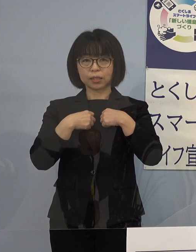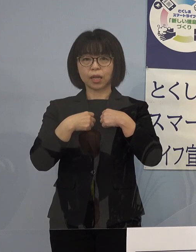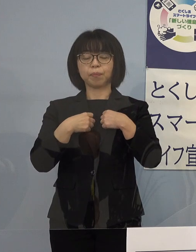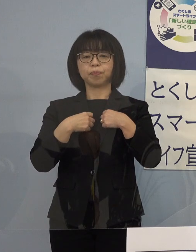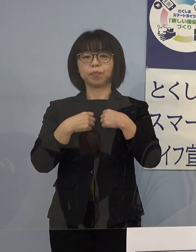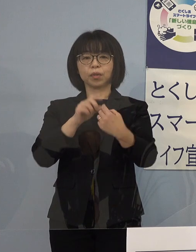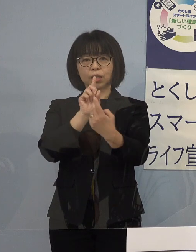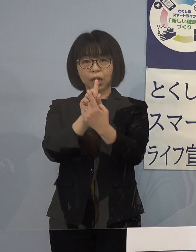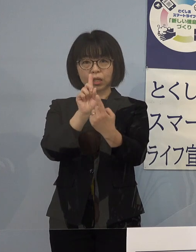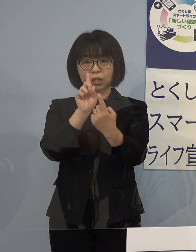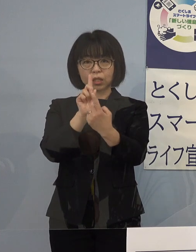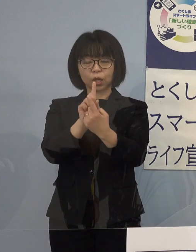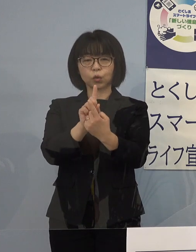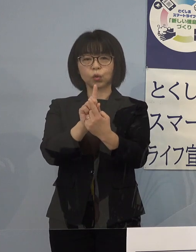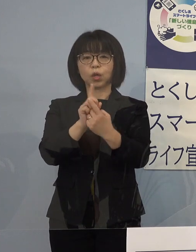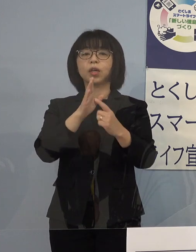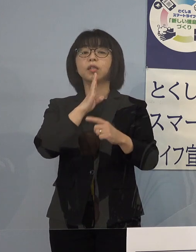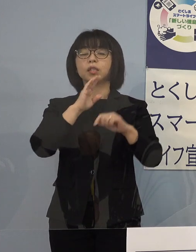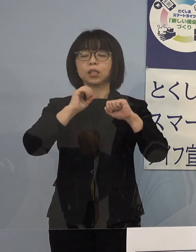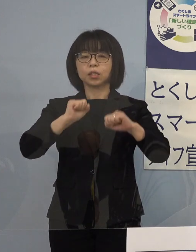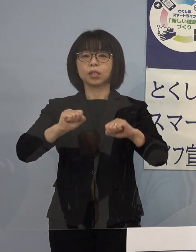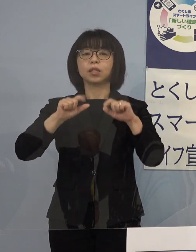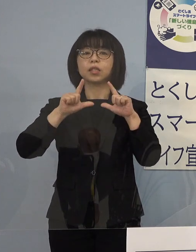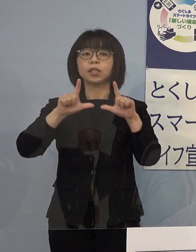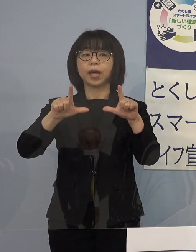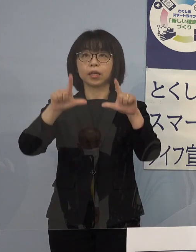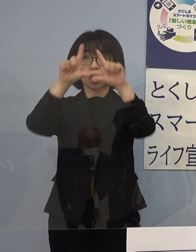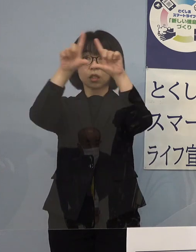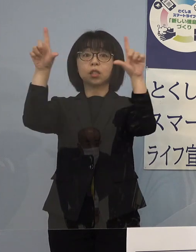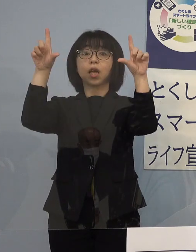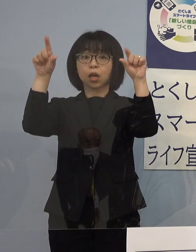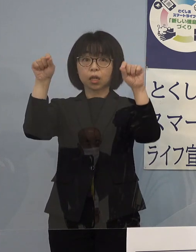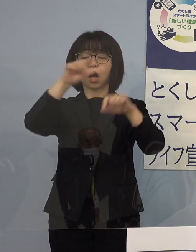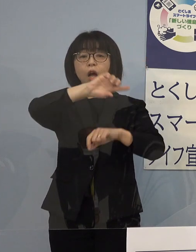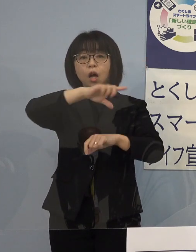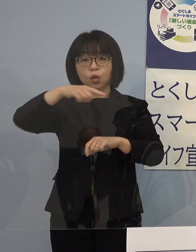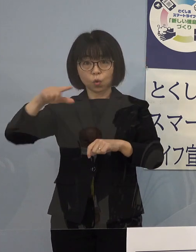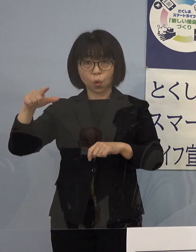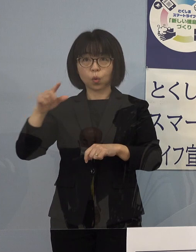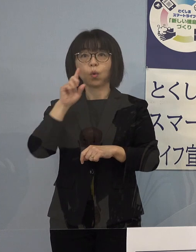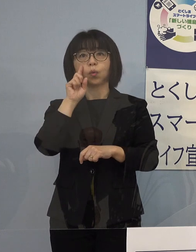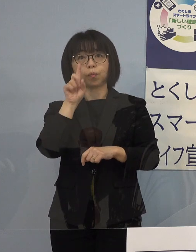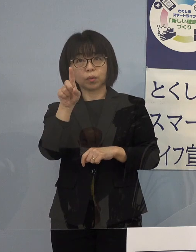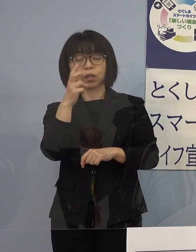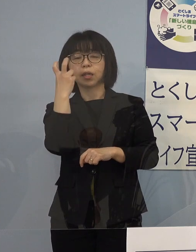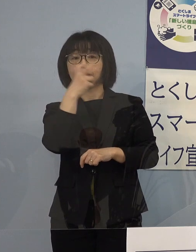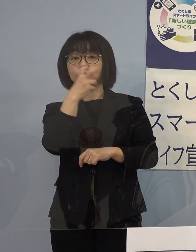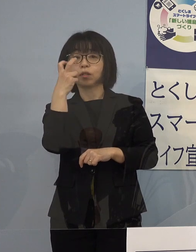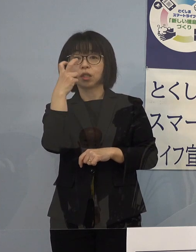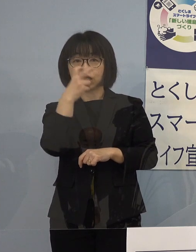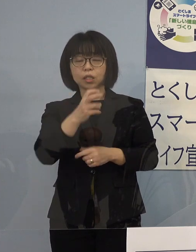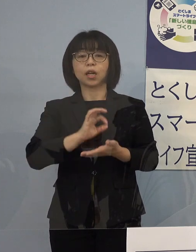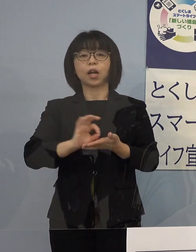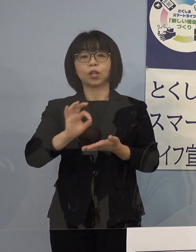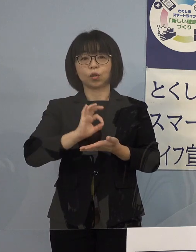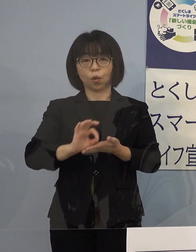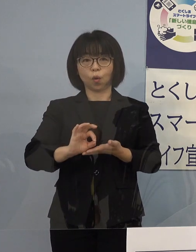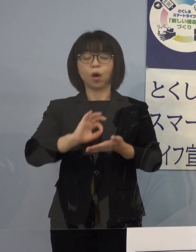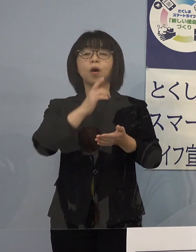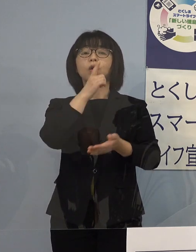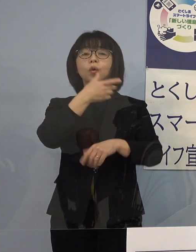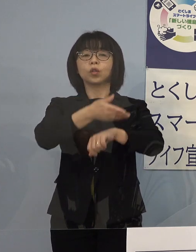確認をということで、徳島におけると同じことを注意をしてくださいということです。